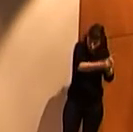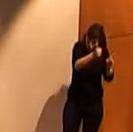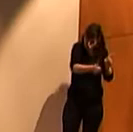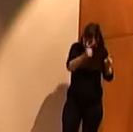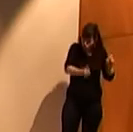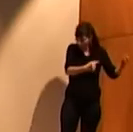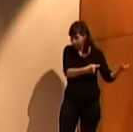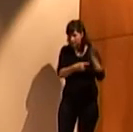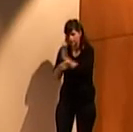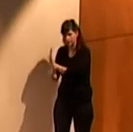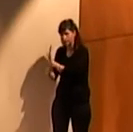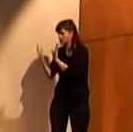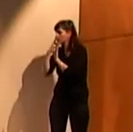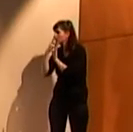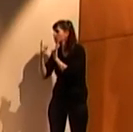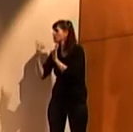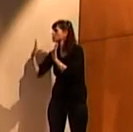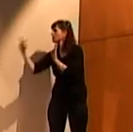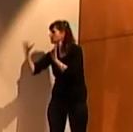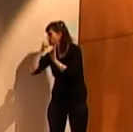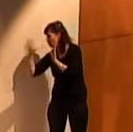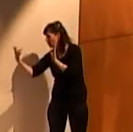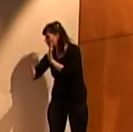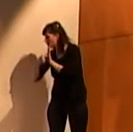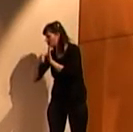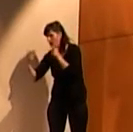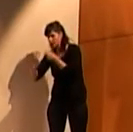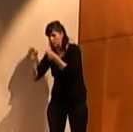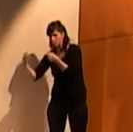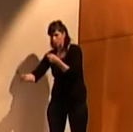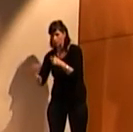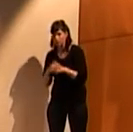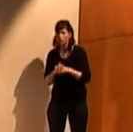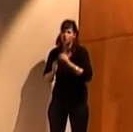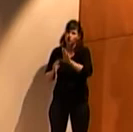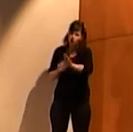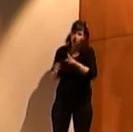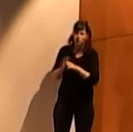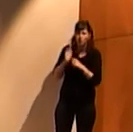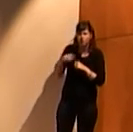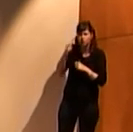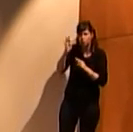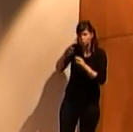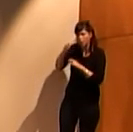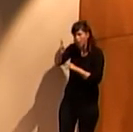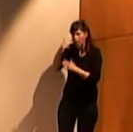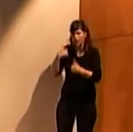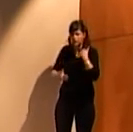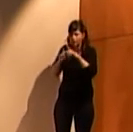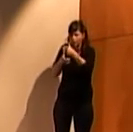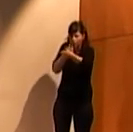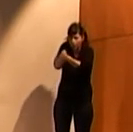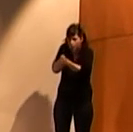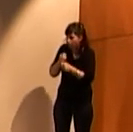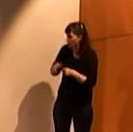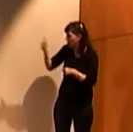au tamis des besoins de chacun. Alors on ne va pas répondre systématiquement pour un handicap ou pour l'autre, on va